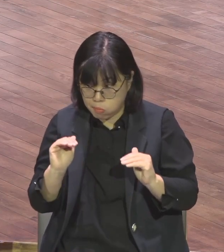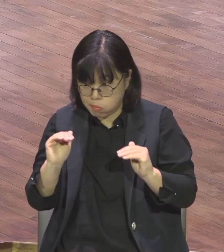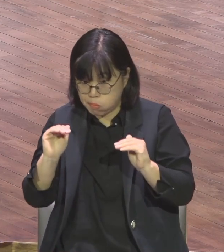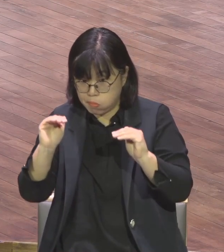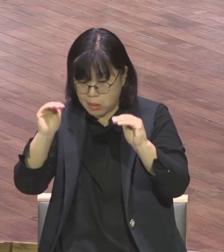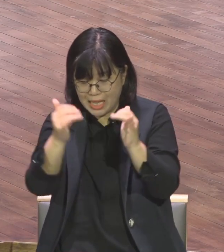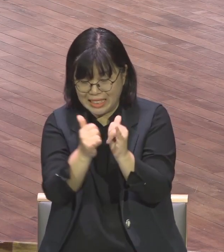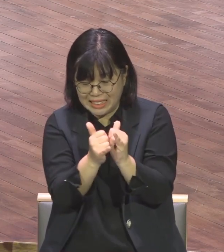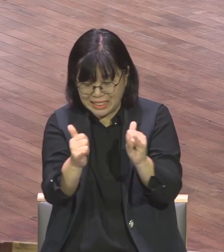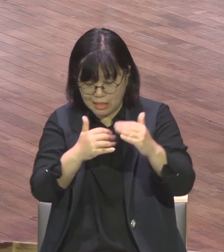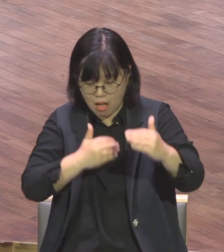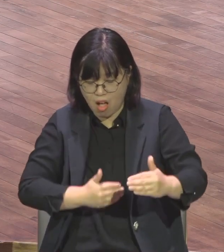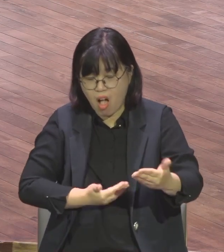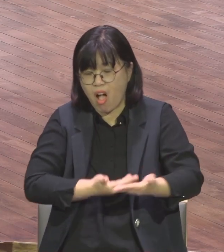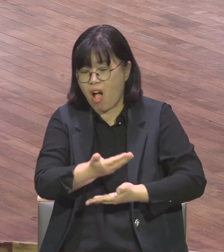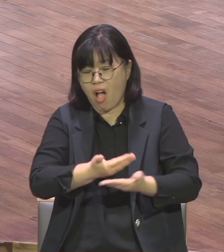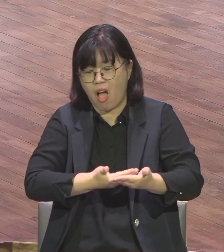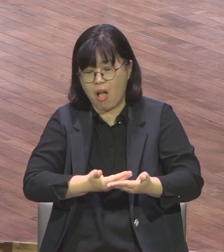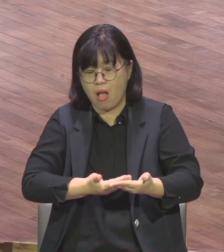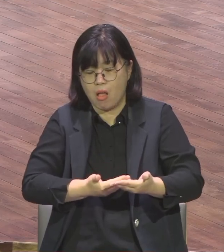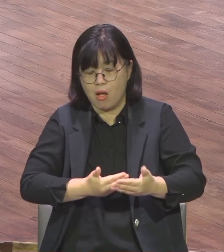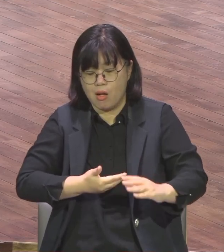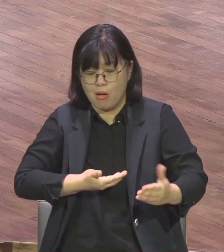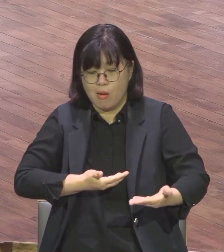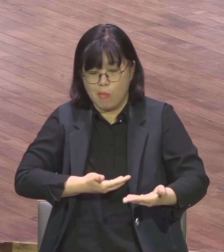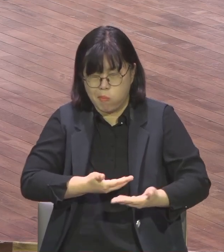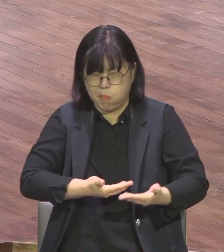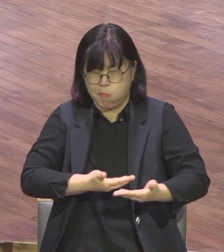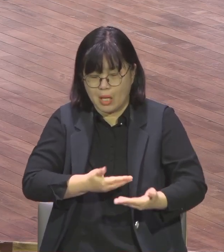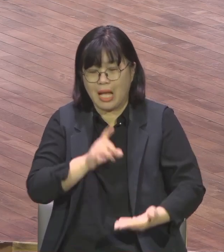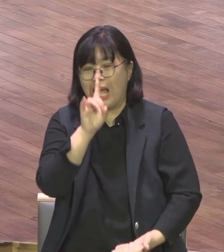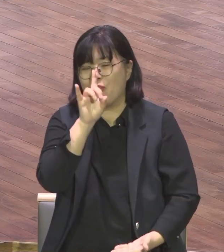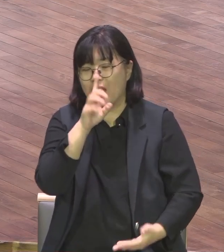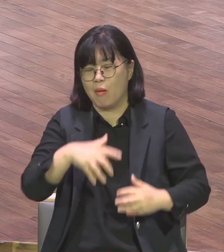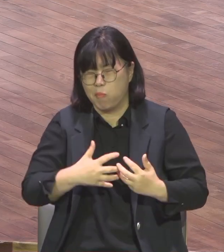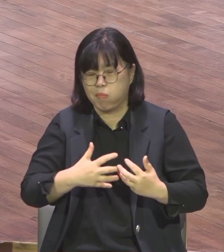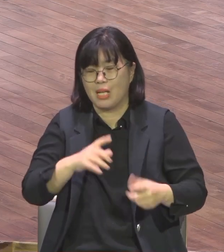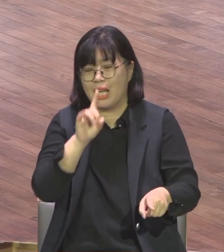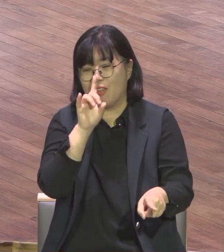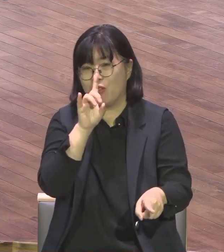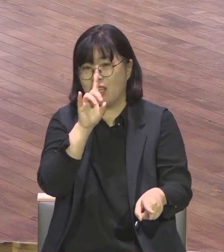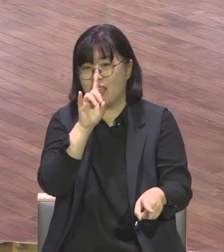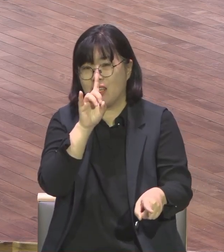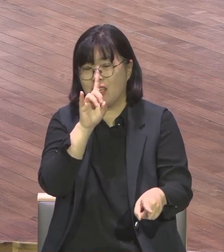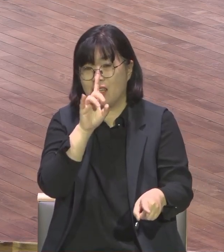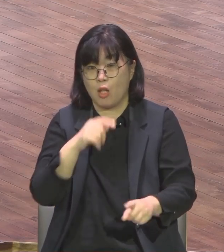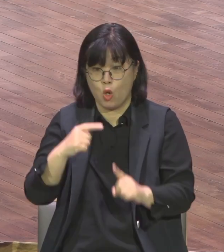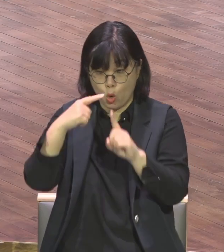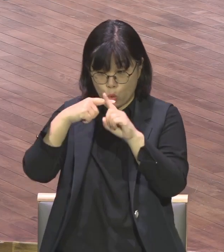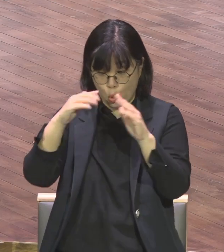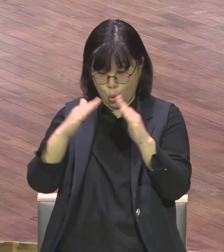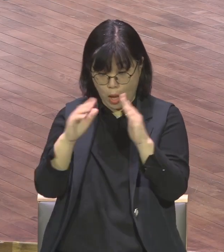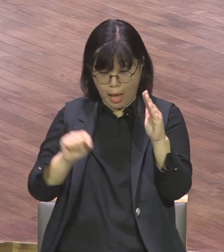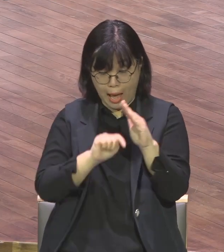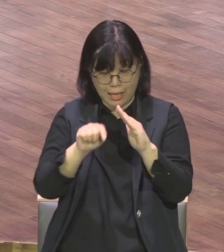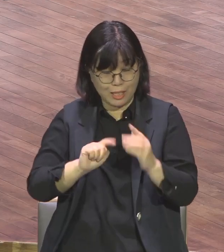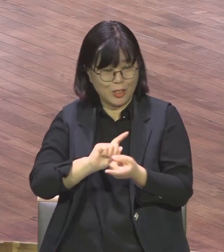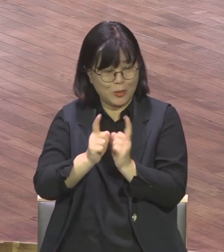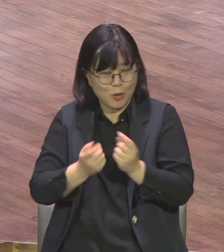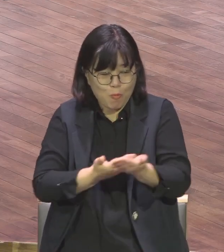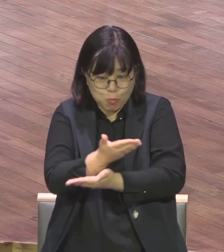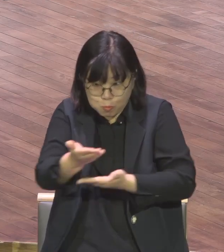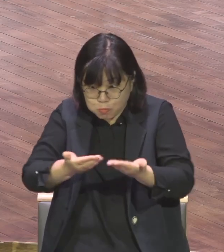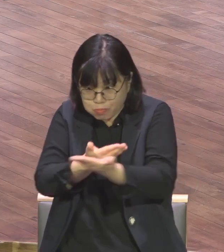그래서 어려서부터요 교회에서 이렇게 신앙생활하는 게 굉장히 영적으로 건강하고 정신적으로 건강하고 마음이